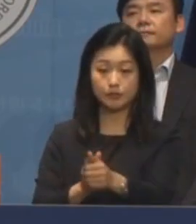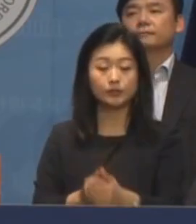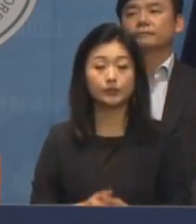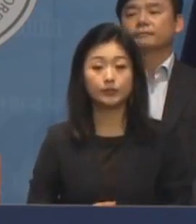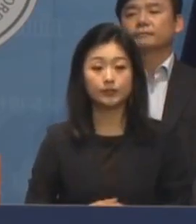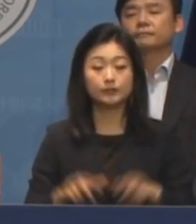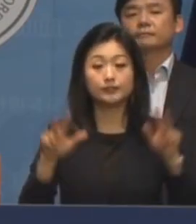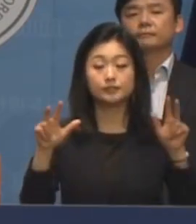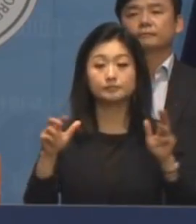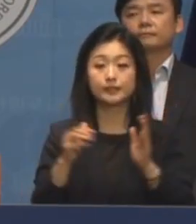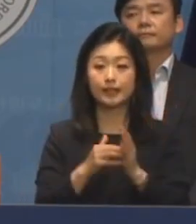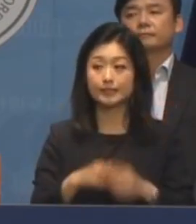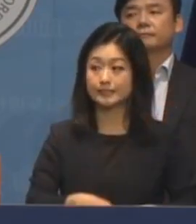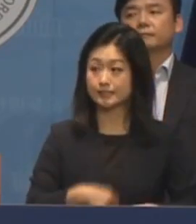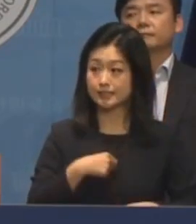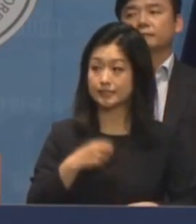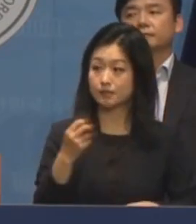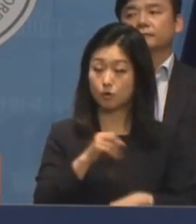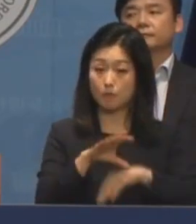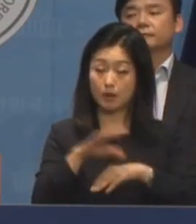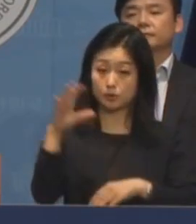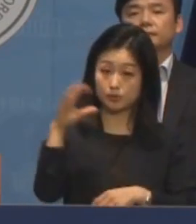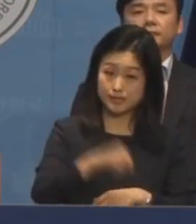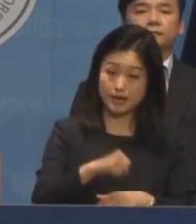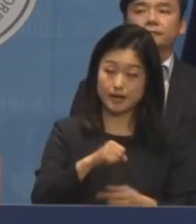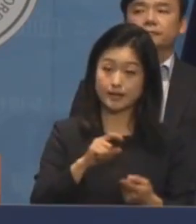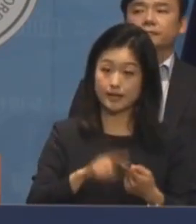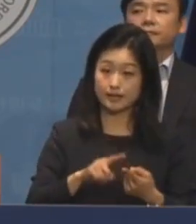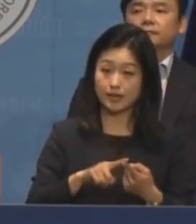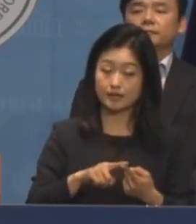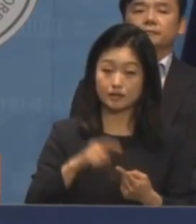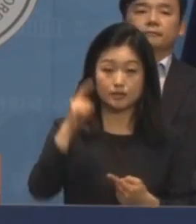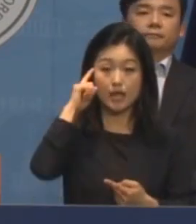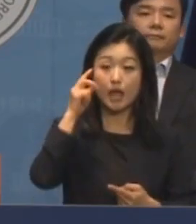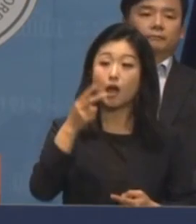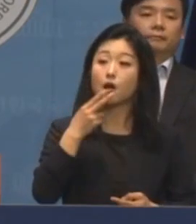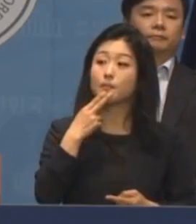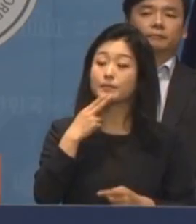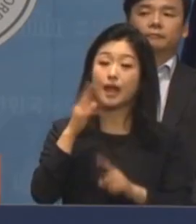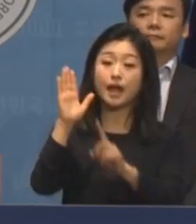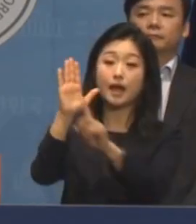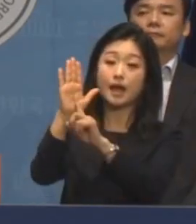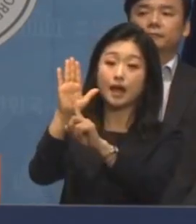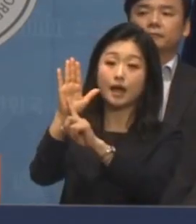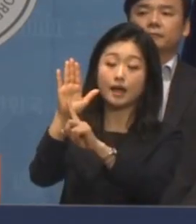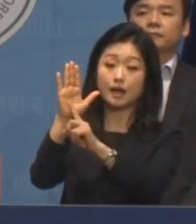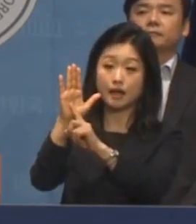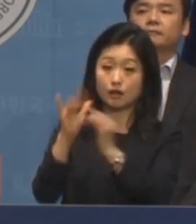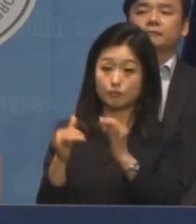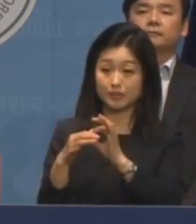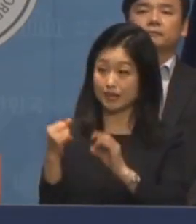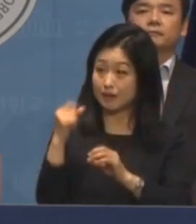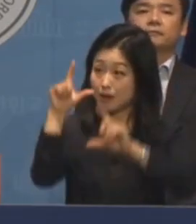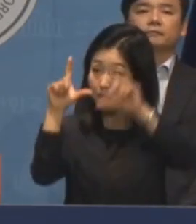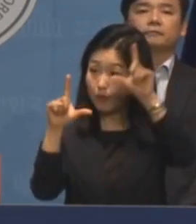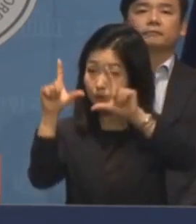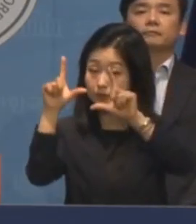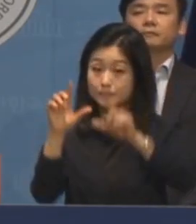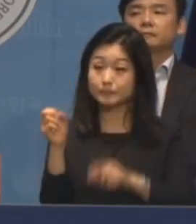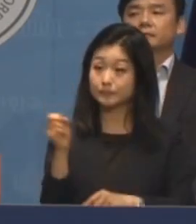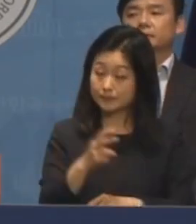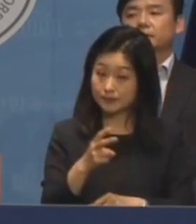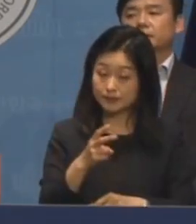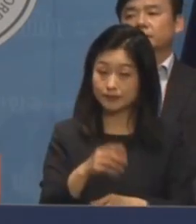그동안 진심으로 방송 장악, 언론 장악 의도가 없음을 수차례 밝혀온 국민의힘이 이번에